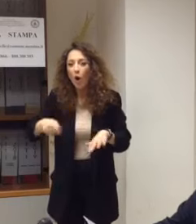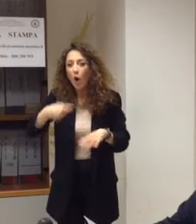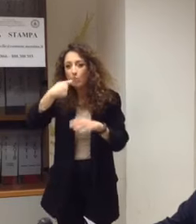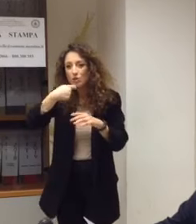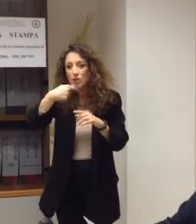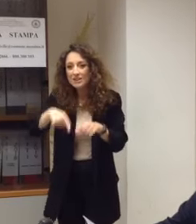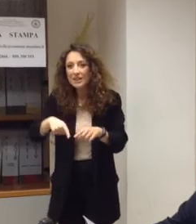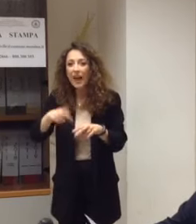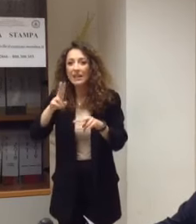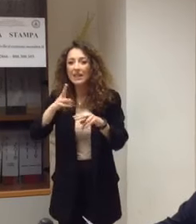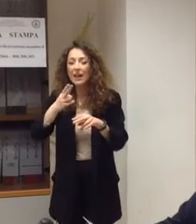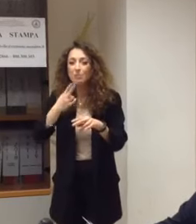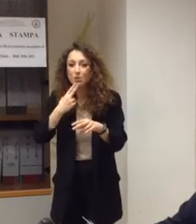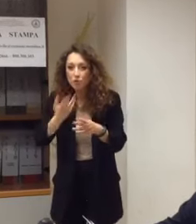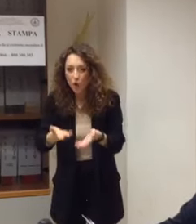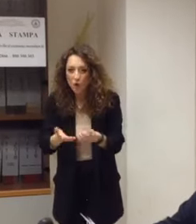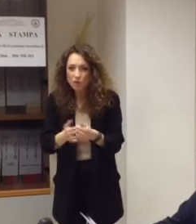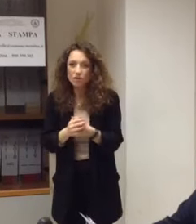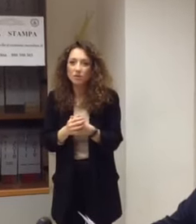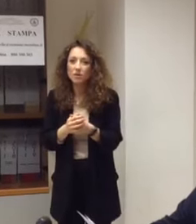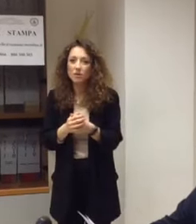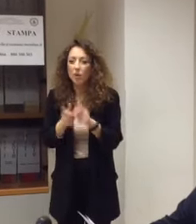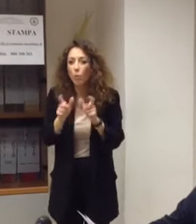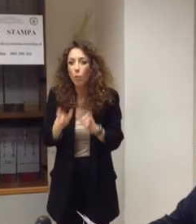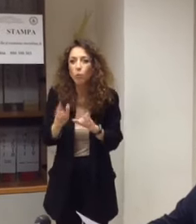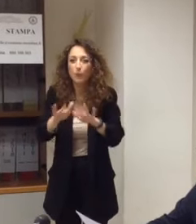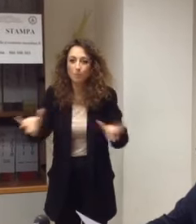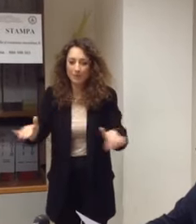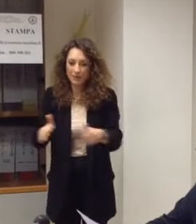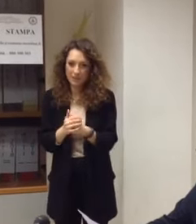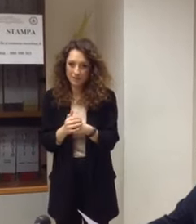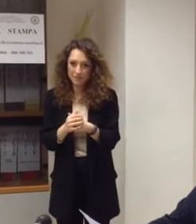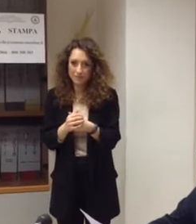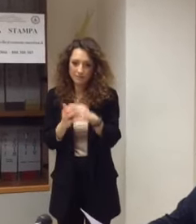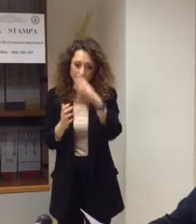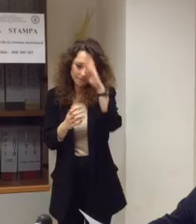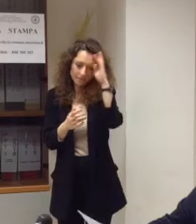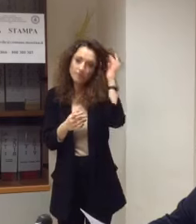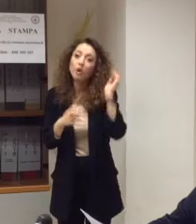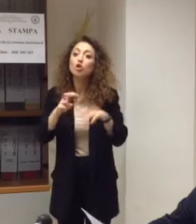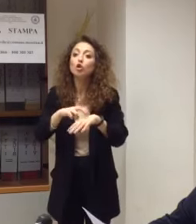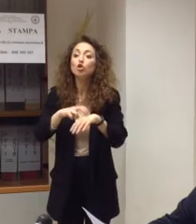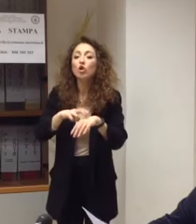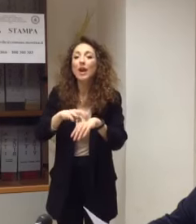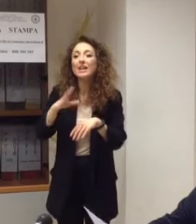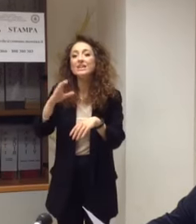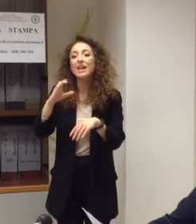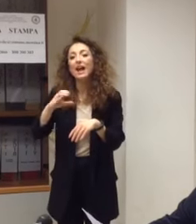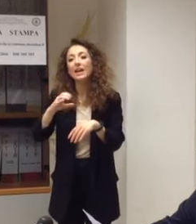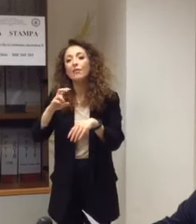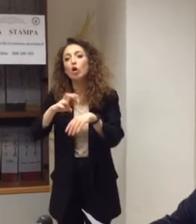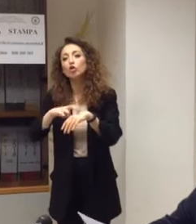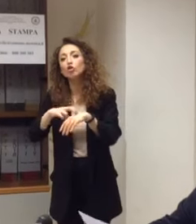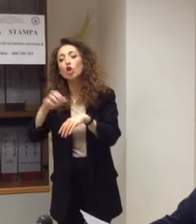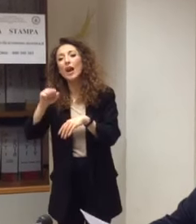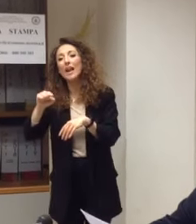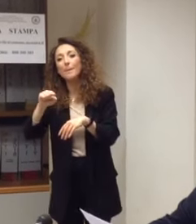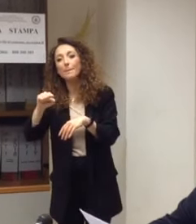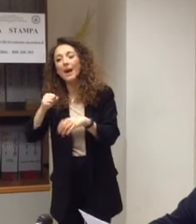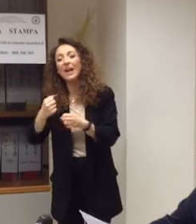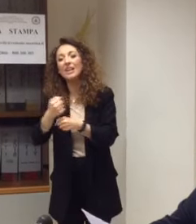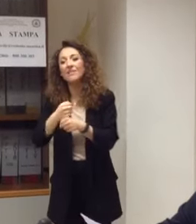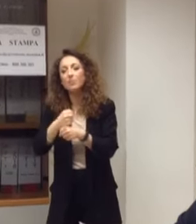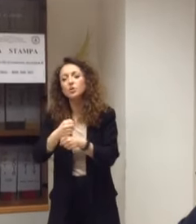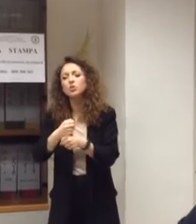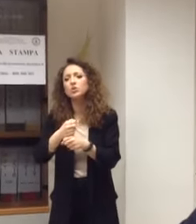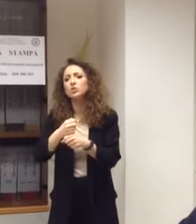ditta Lorei e i suoi collaboratori prodotti per bambini, la dottoressa Cannavo, il dottor Aliberti e il Rodi Michele della farmacia